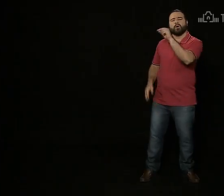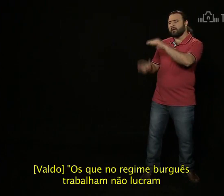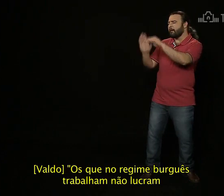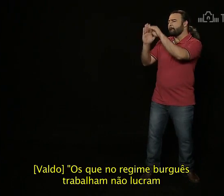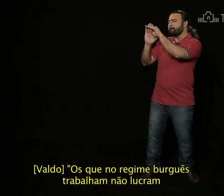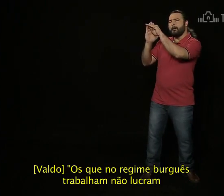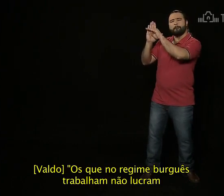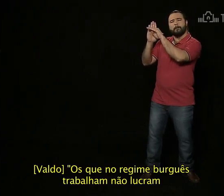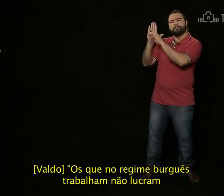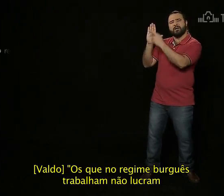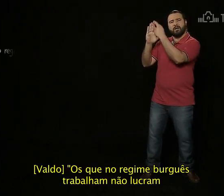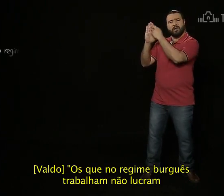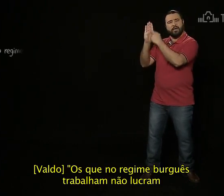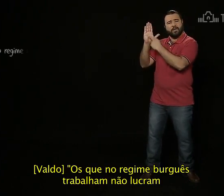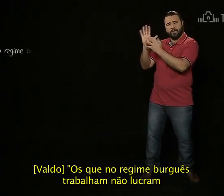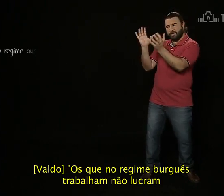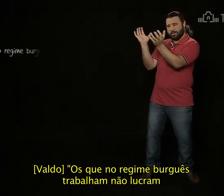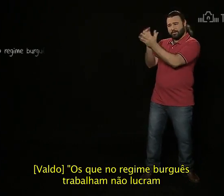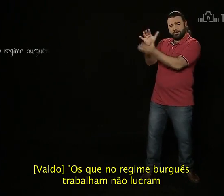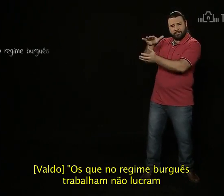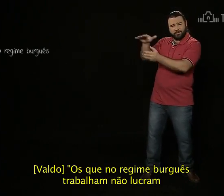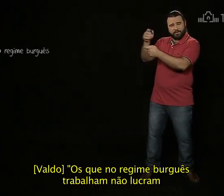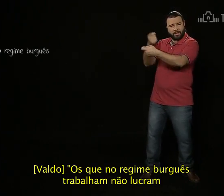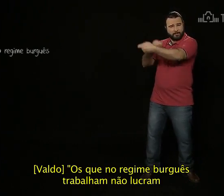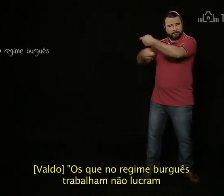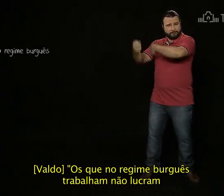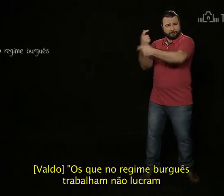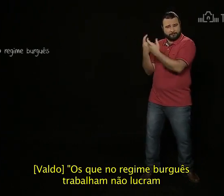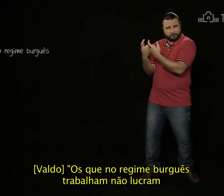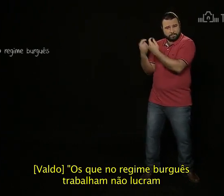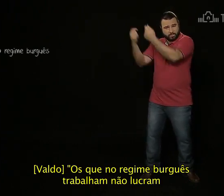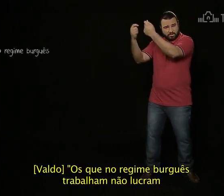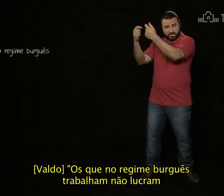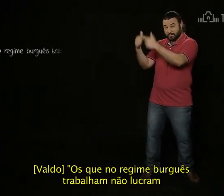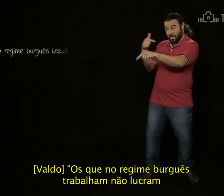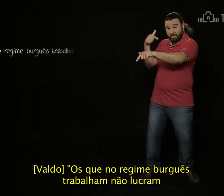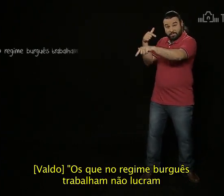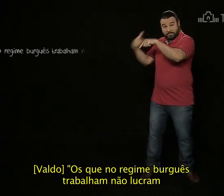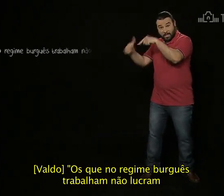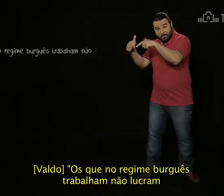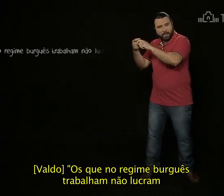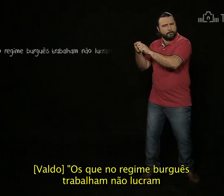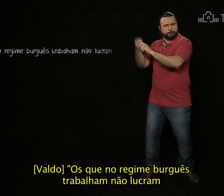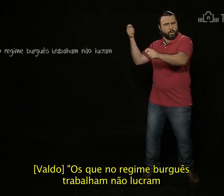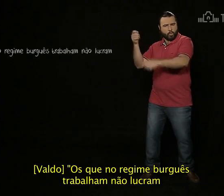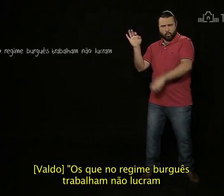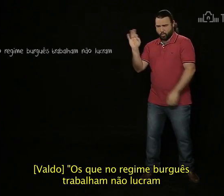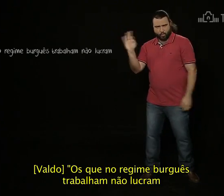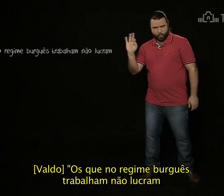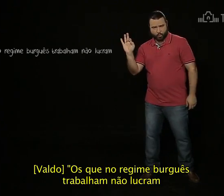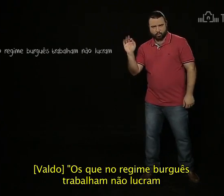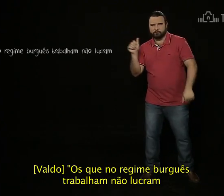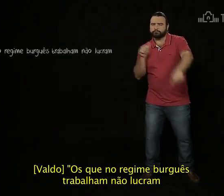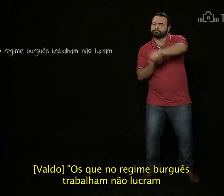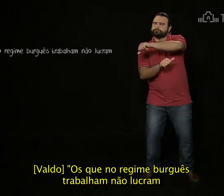Os que, no regime burguês, trabalham, não lucram.